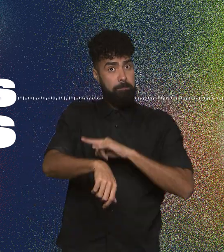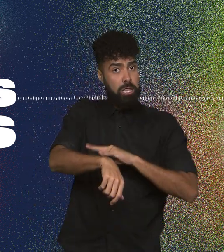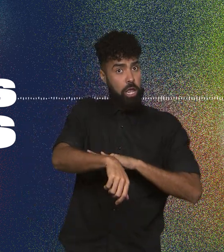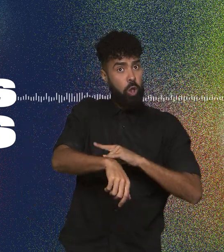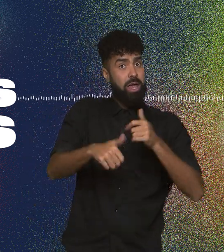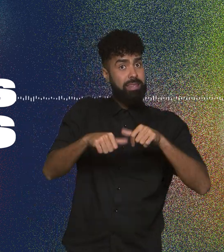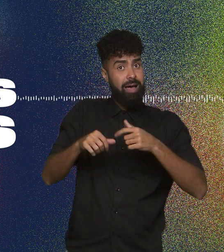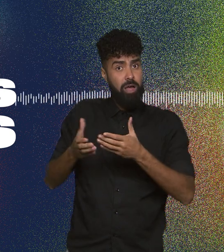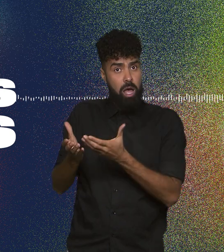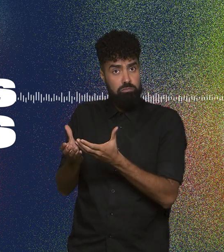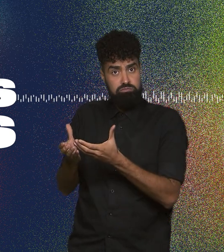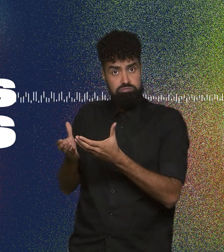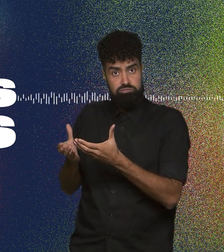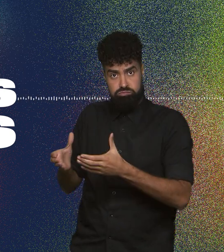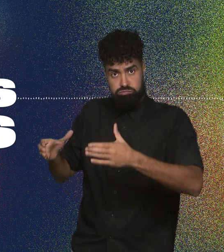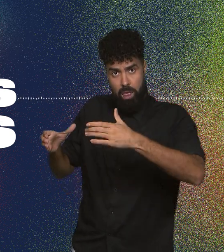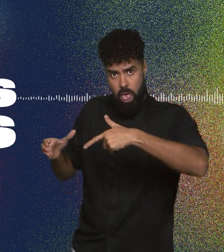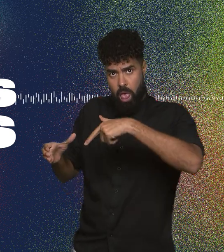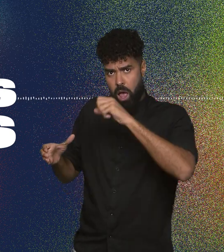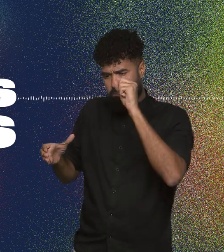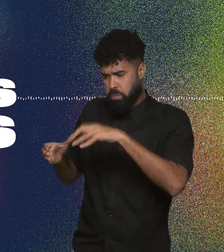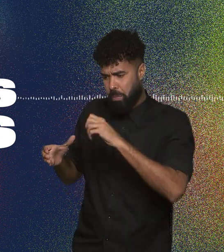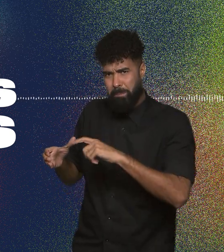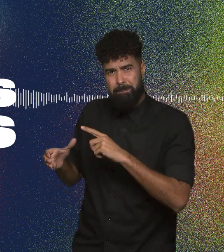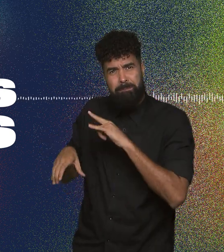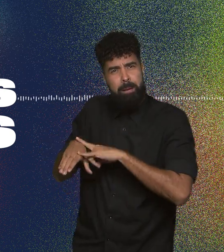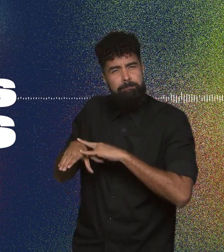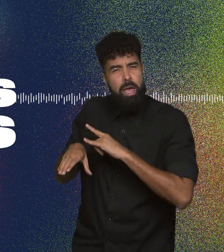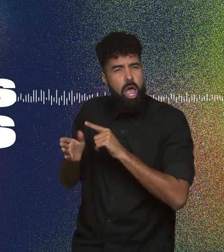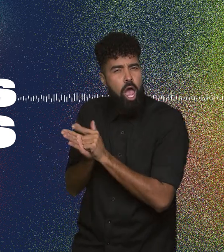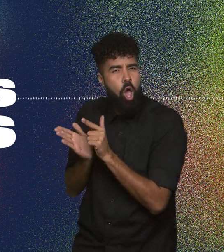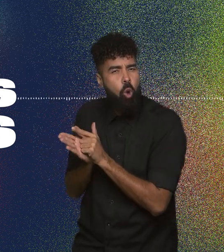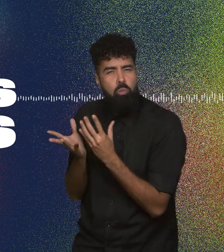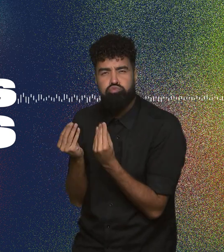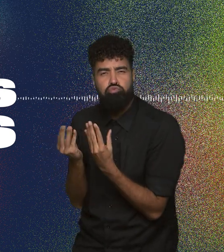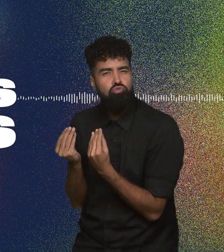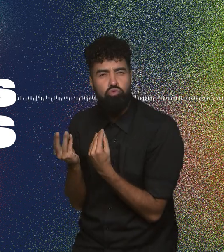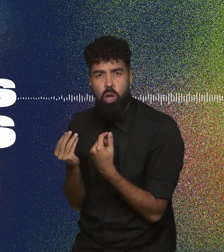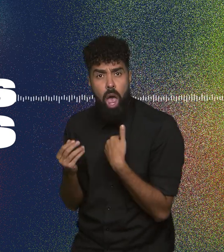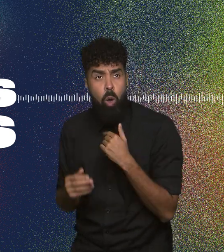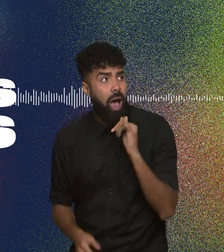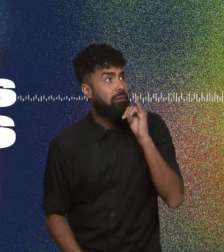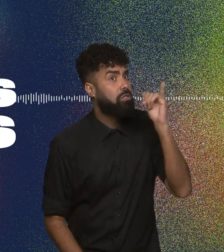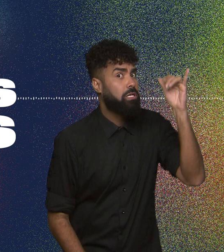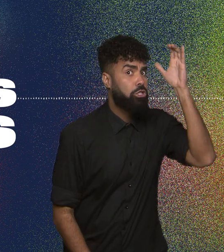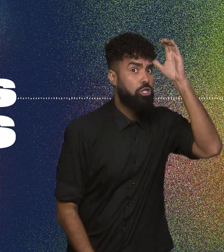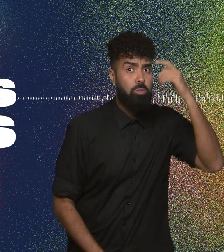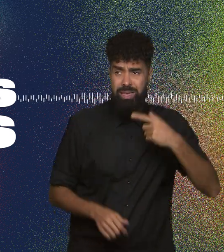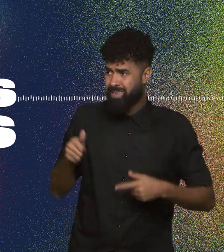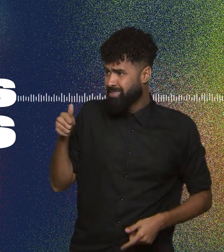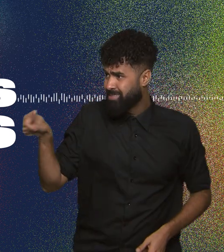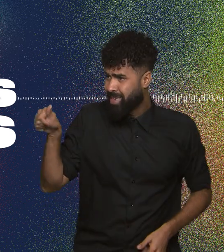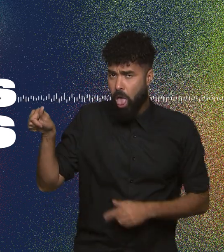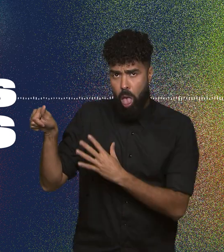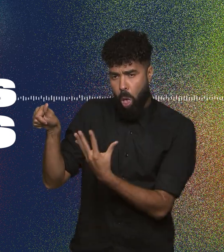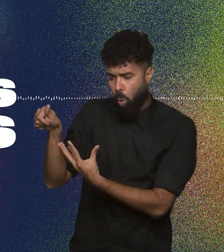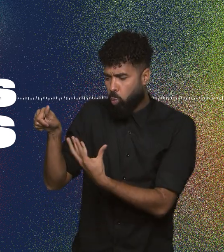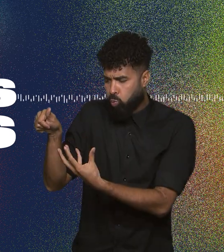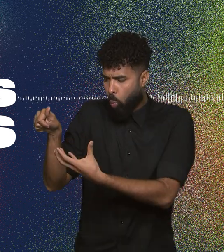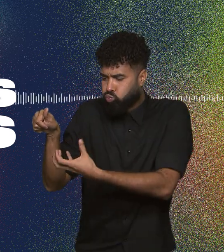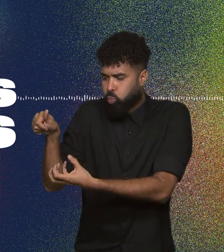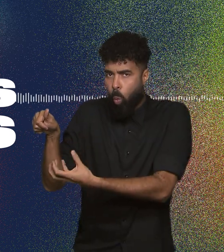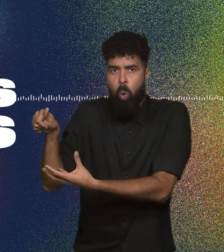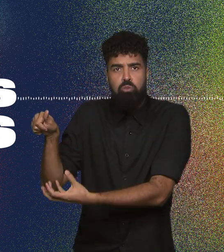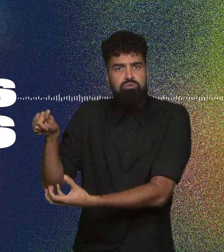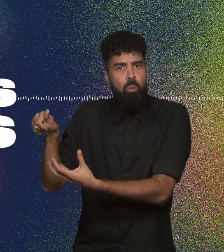com a tia. Aí eu fui lavar a mão, aí eles botaram papel onde que desce a água e encheram tudo. Aí